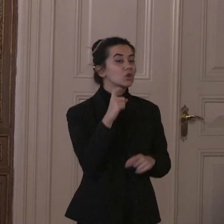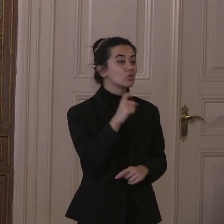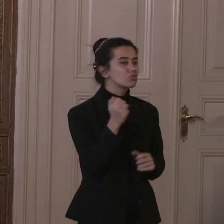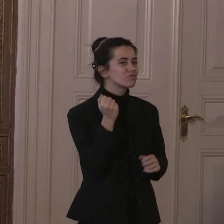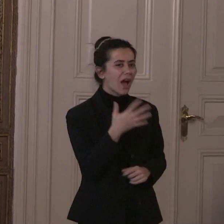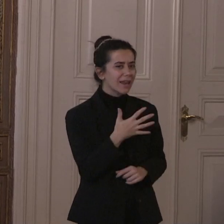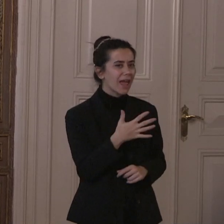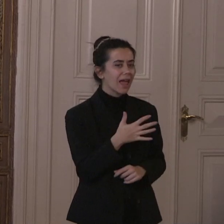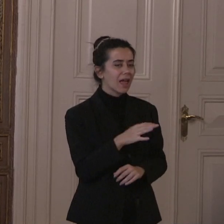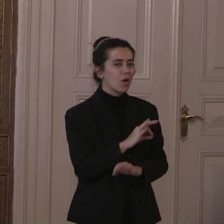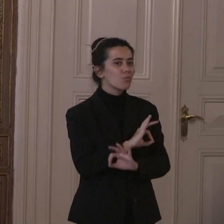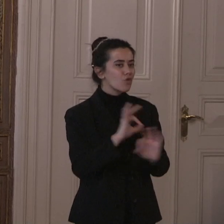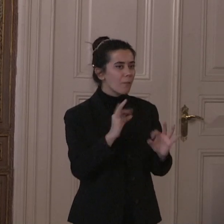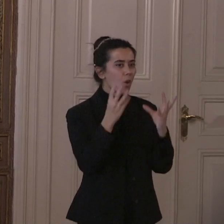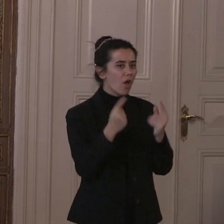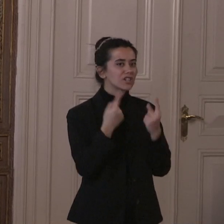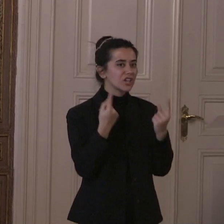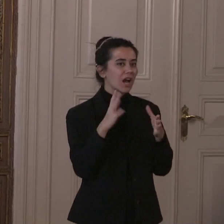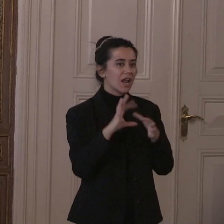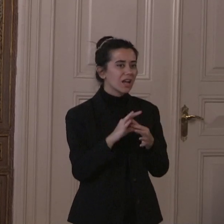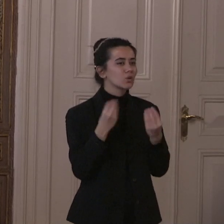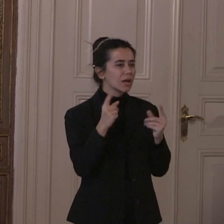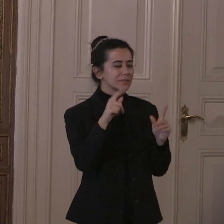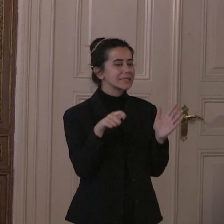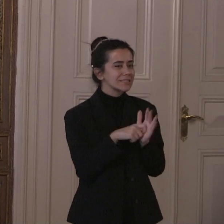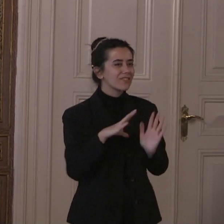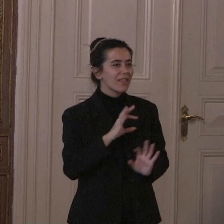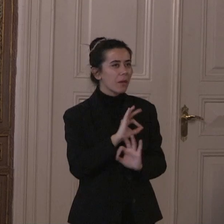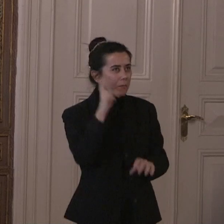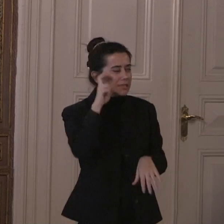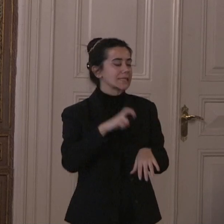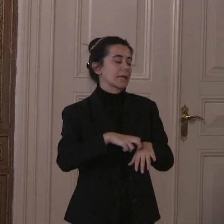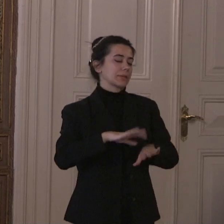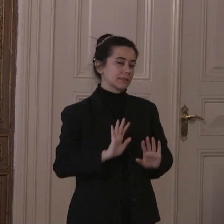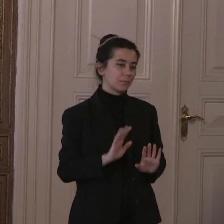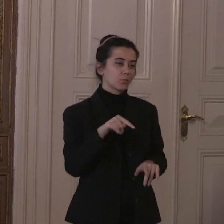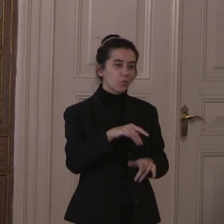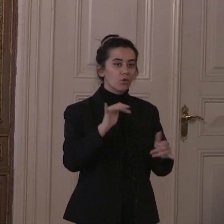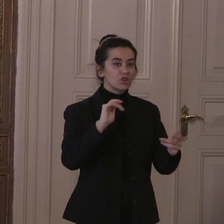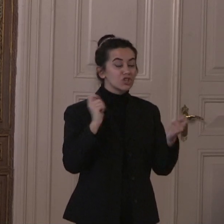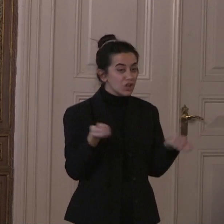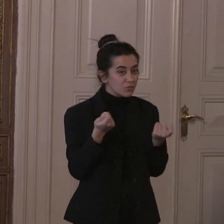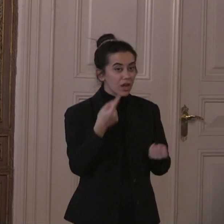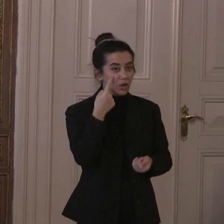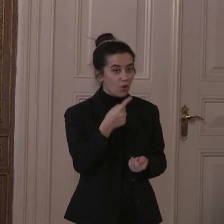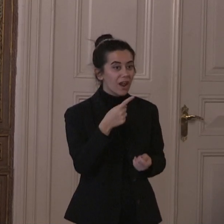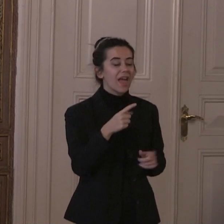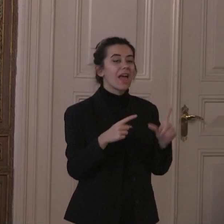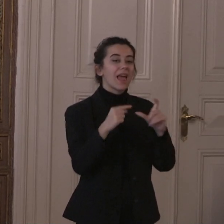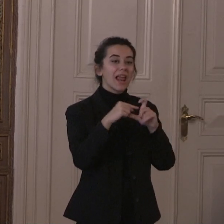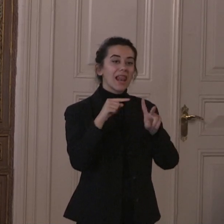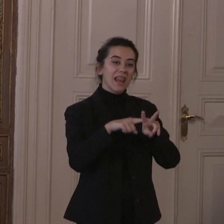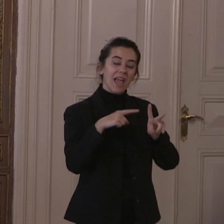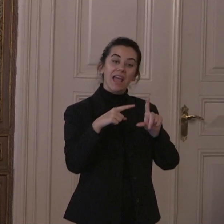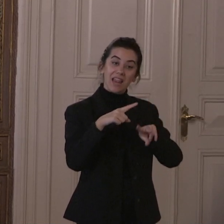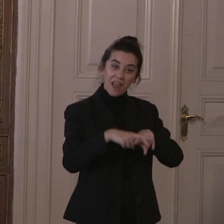çok da güzel bir isim vardı. İsmini ben koymadım için hatırlayamıyorum. Bu etkinliği TED'de yaptık. Leyla Şener hocamızla